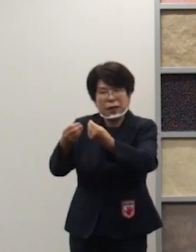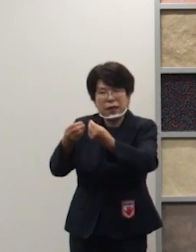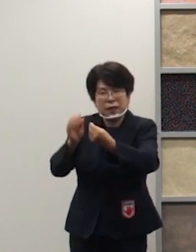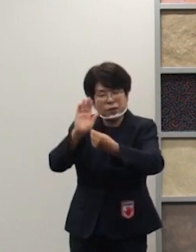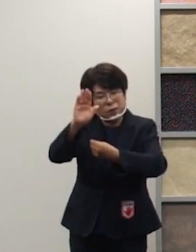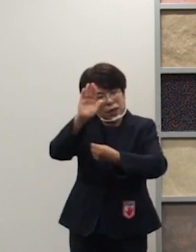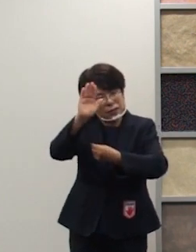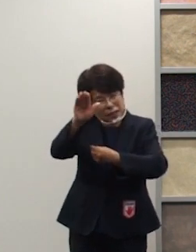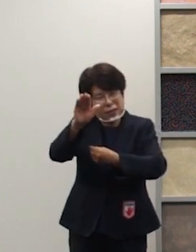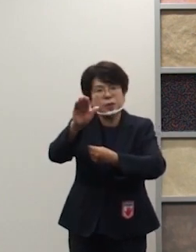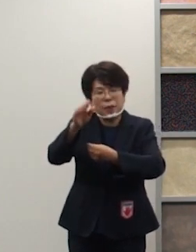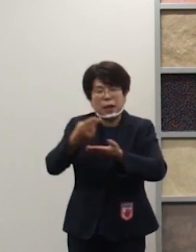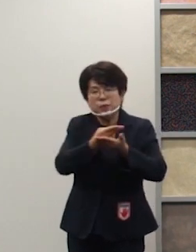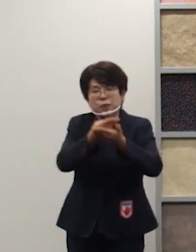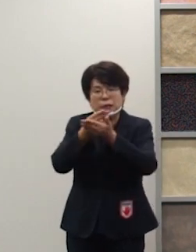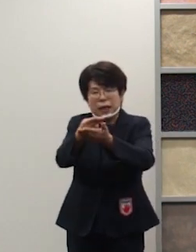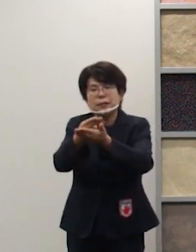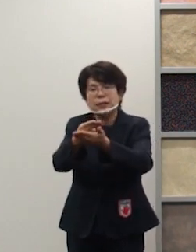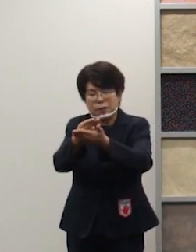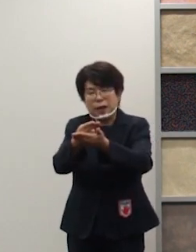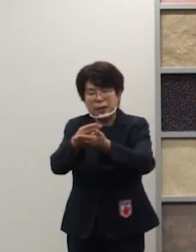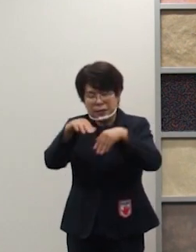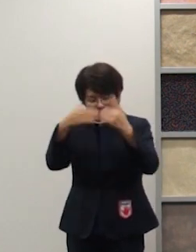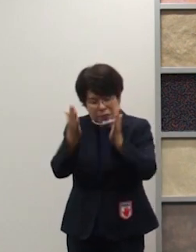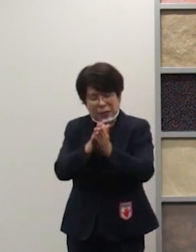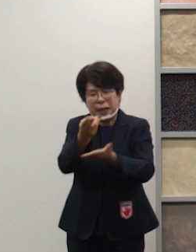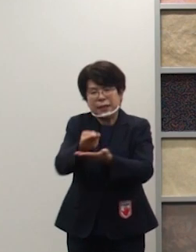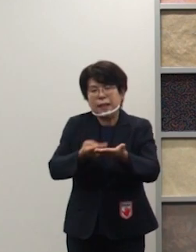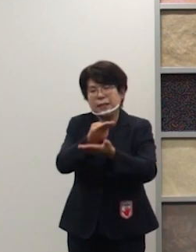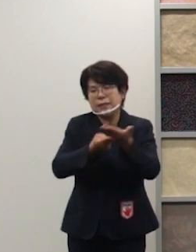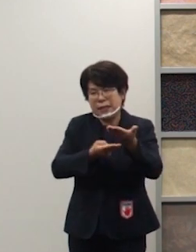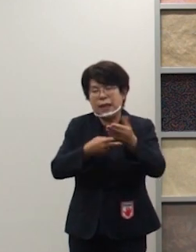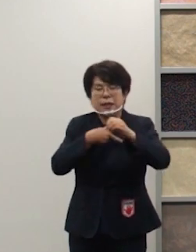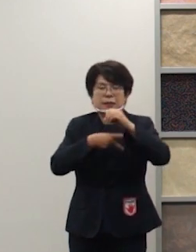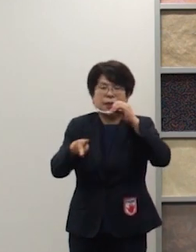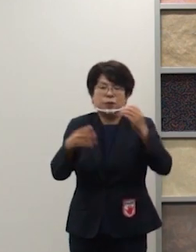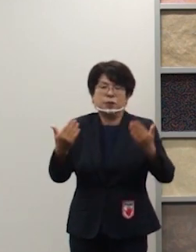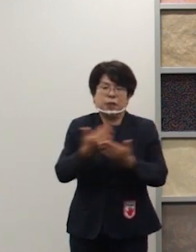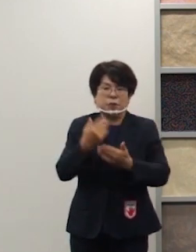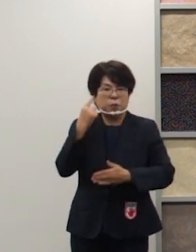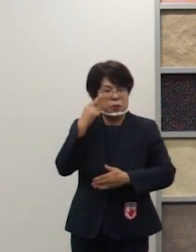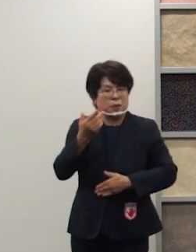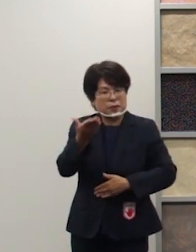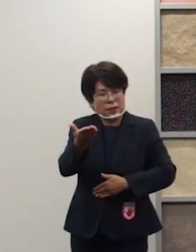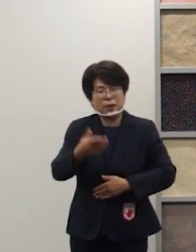今動いてらっしゃるという、 はい、いずれにしてもですね、その、